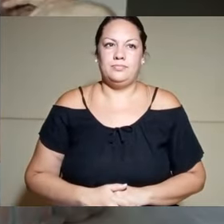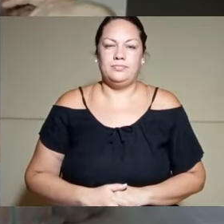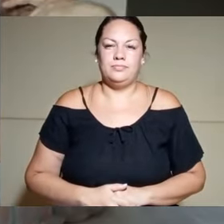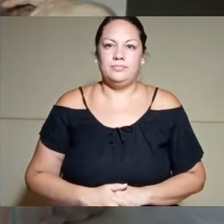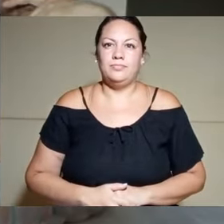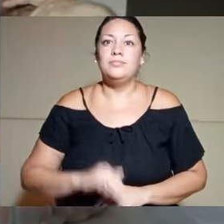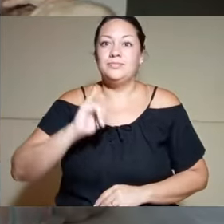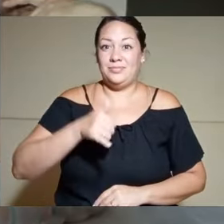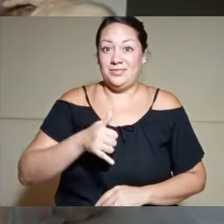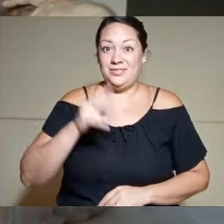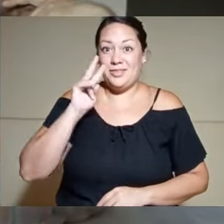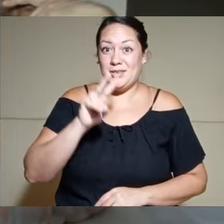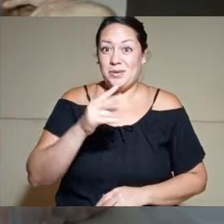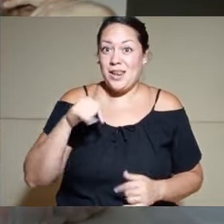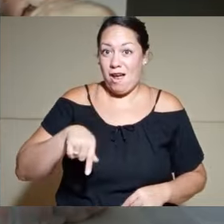Ahí se ve.